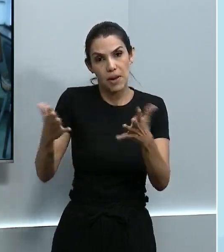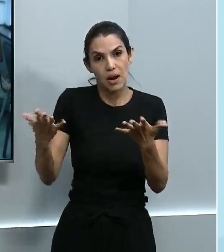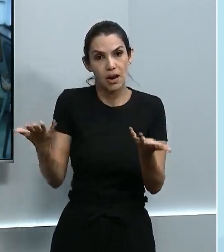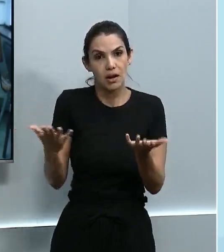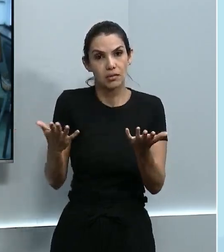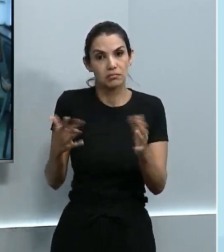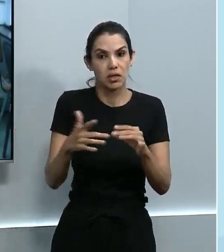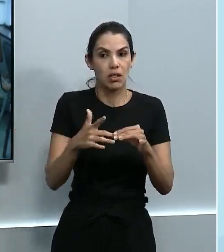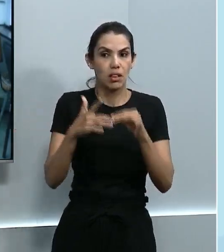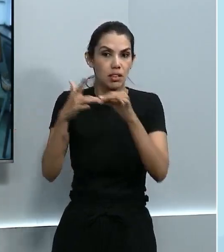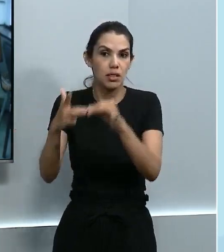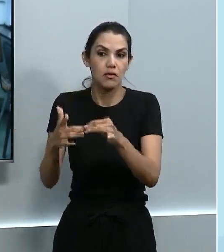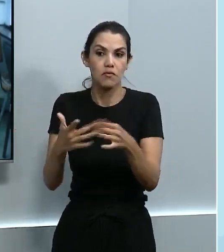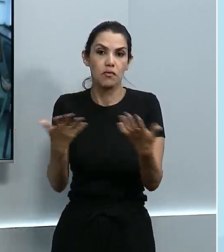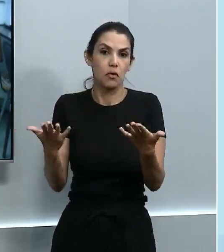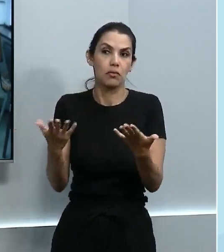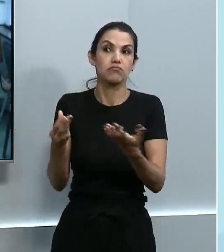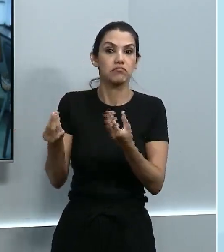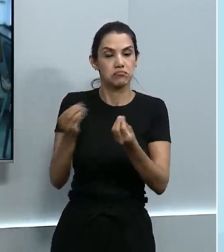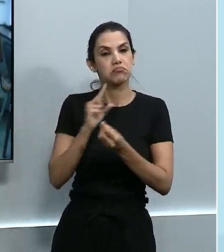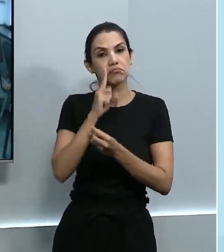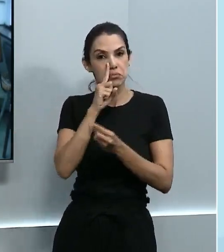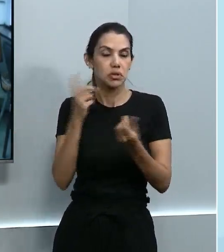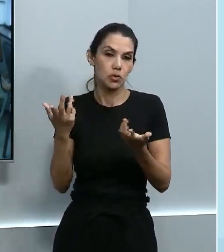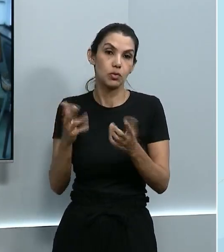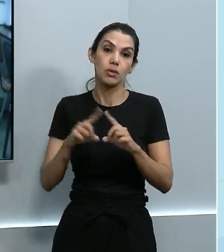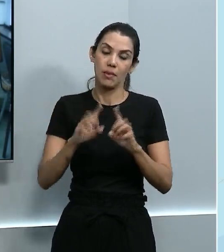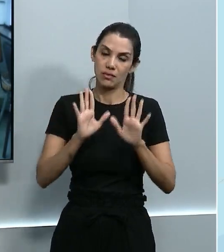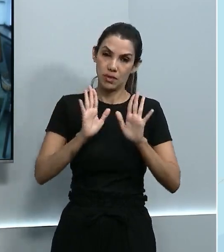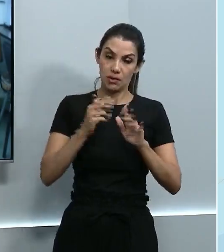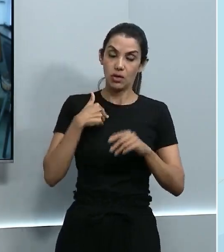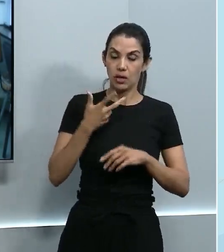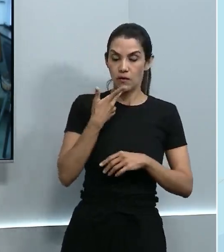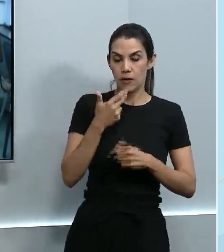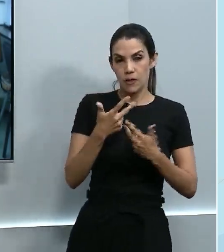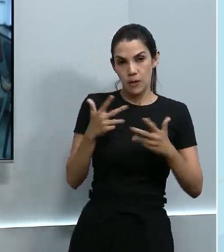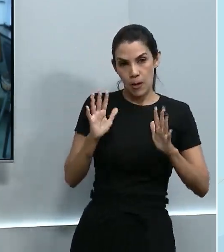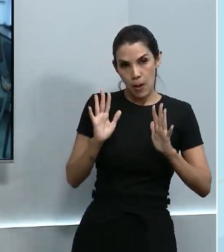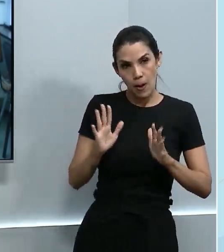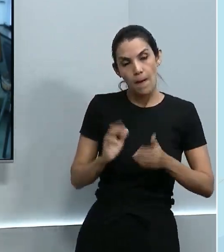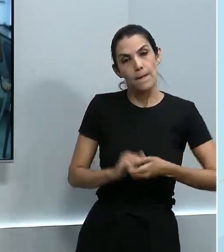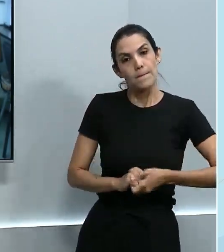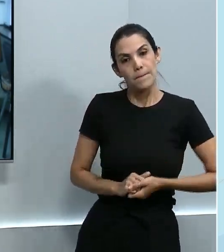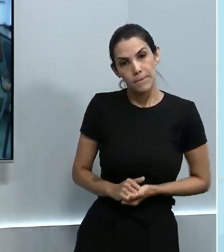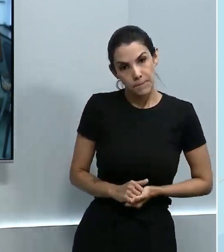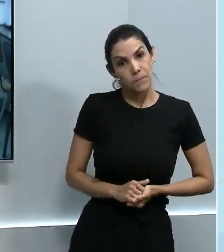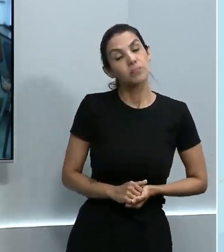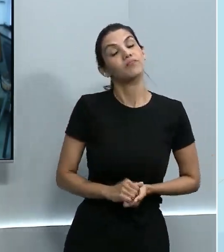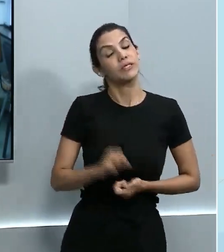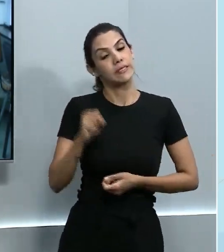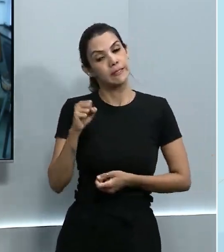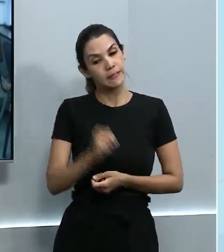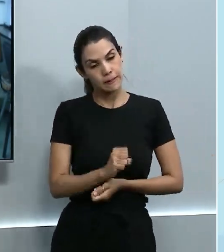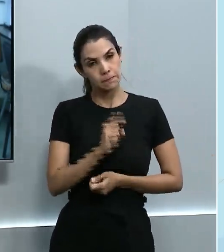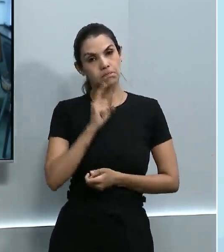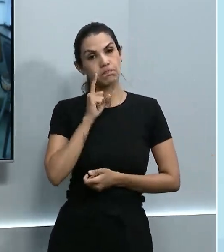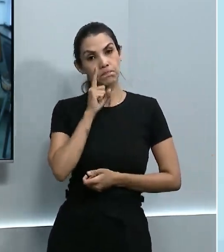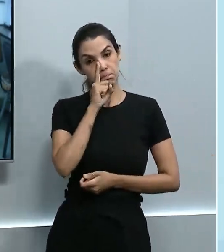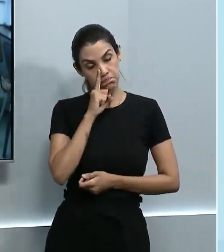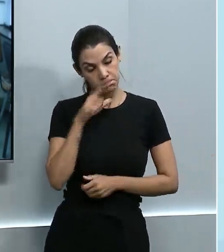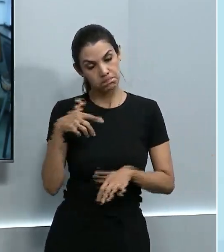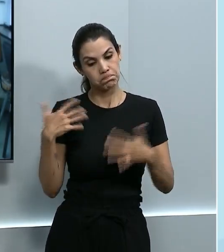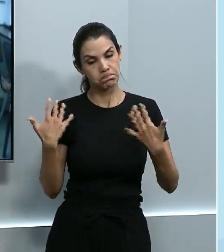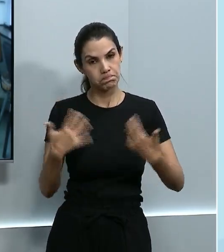onde essas amostras passaram, né? Mas eu queria só levar uma ressalva que existe um risco grande, Mas quando a gente